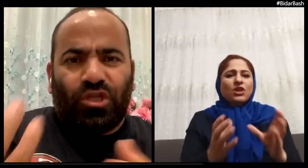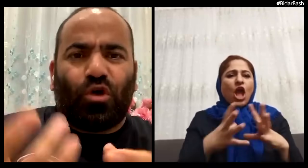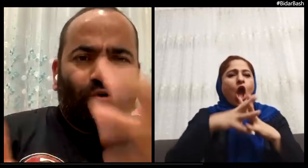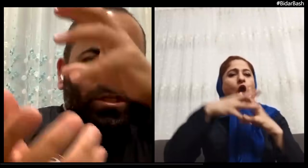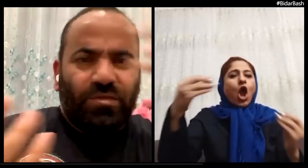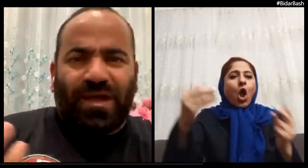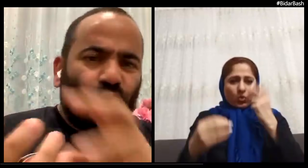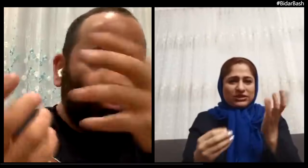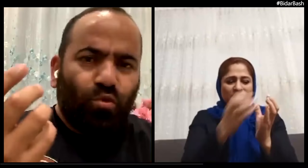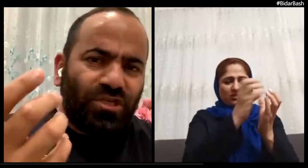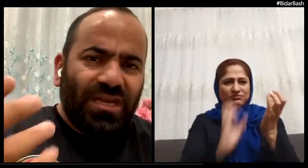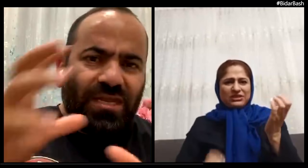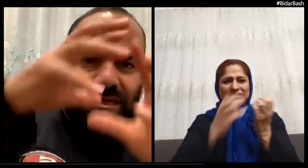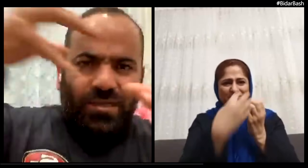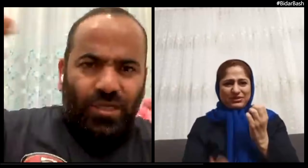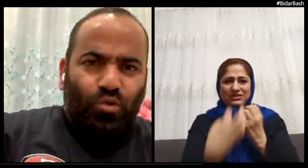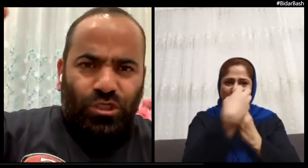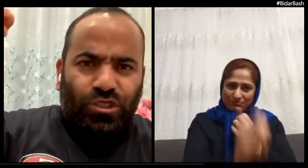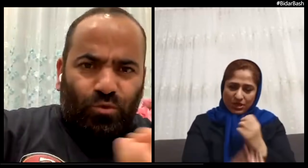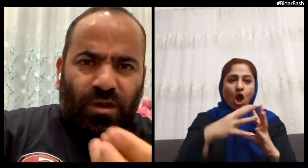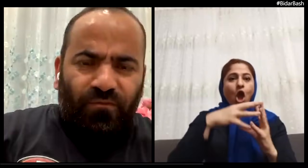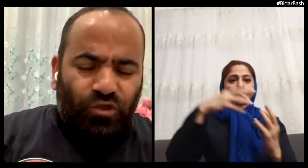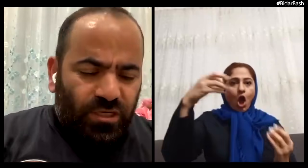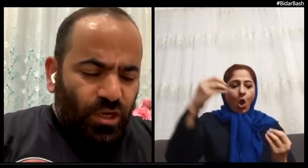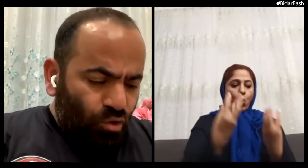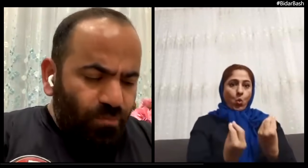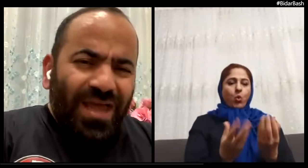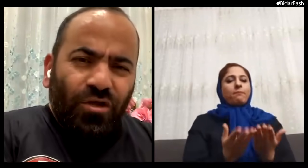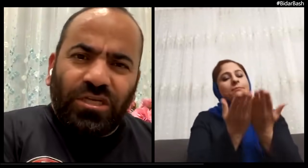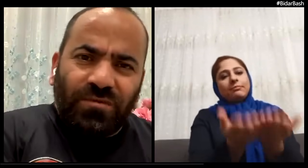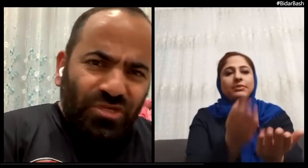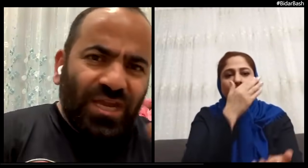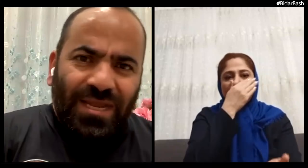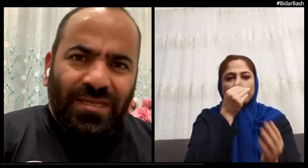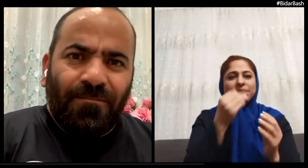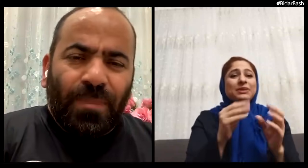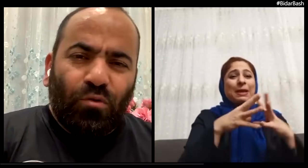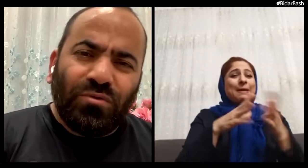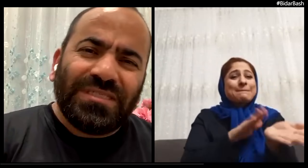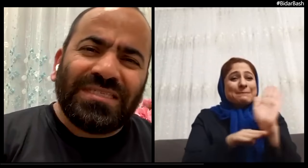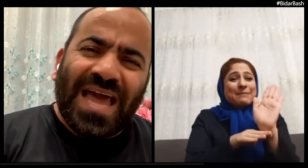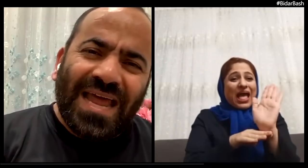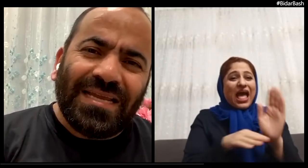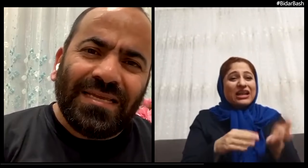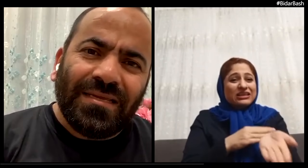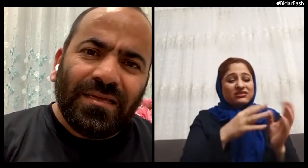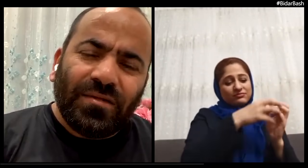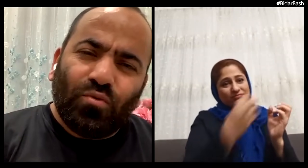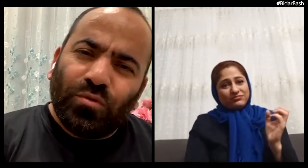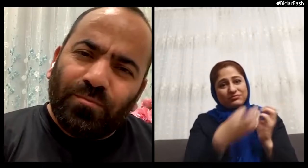میکنن، میدید کاهو دیدید این برگه های رو میکنن، خیلی خوشگلش میکنن میفوشن، اون برگه هایی که میکنن اون